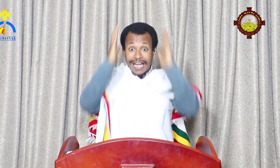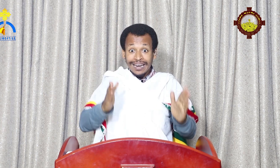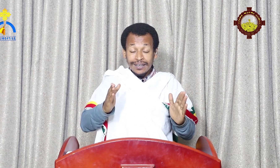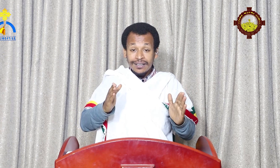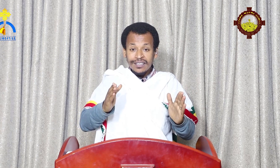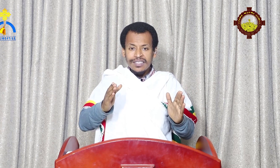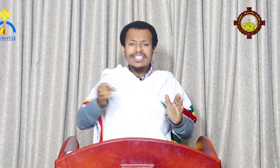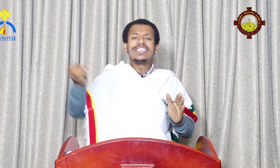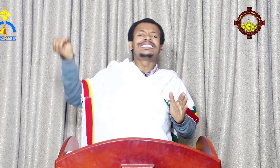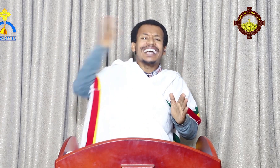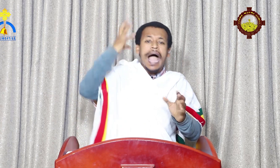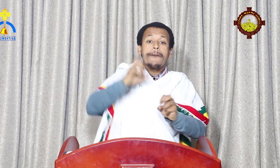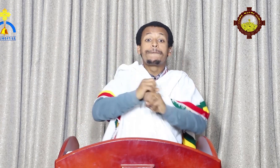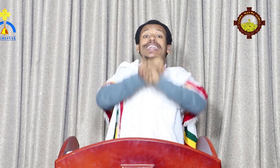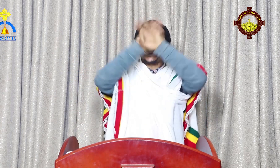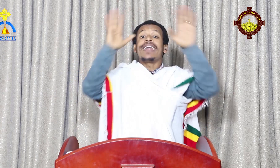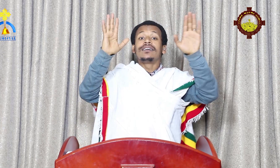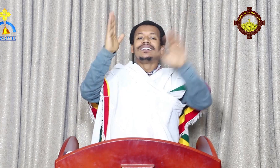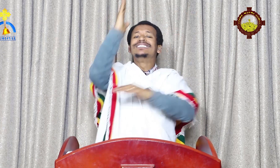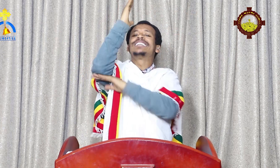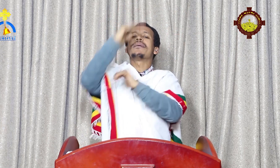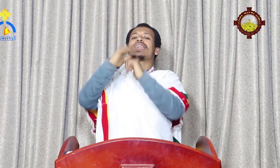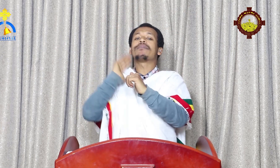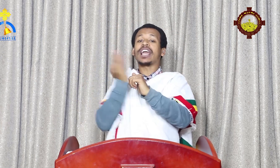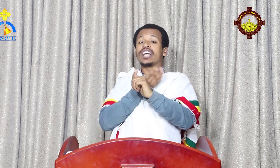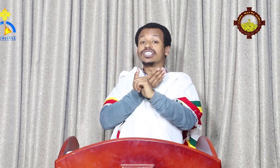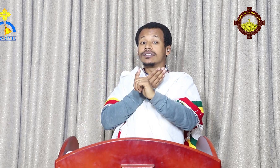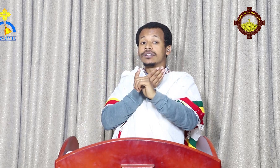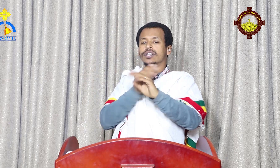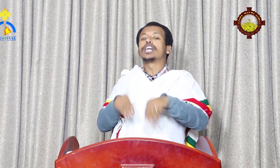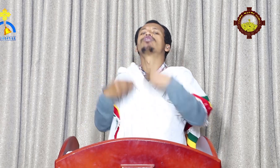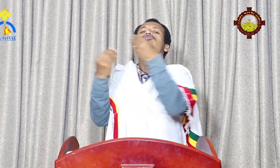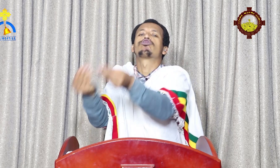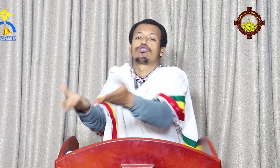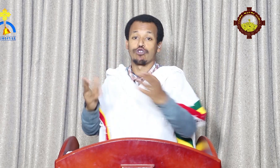ቅዱሳን የሰጣ ብርሃን እግዚአብሔር አምላካችን ተሰጥቶቶቶል።